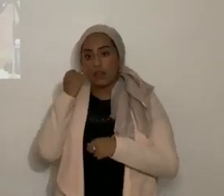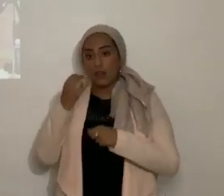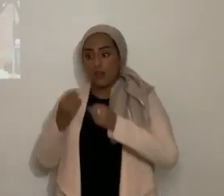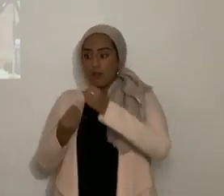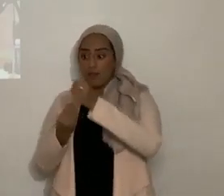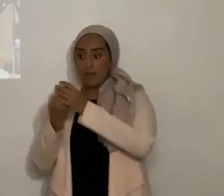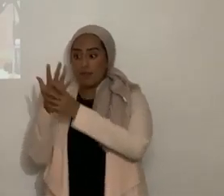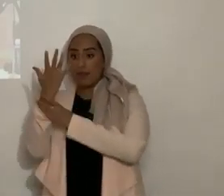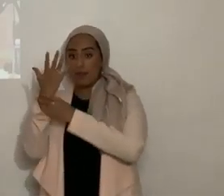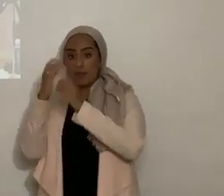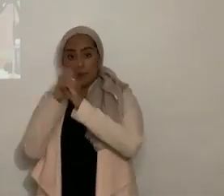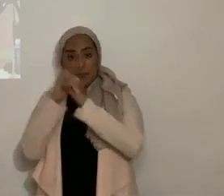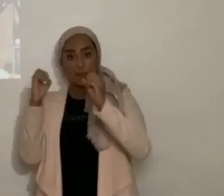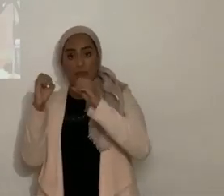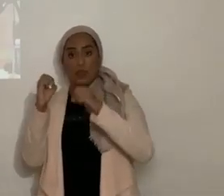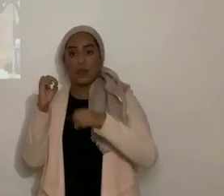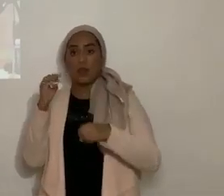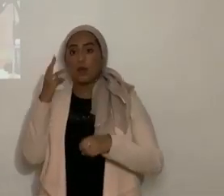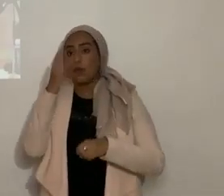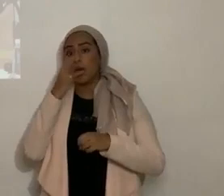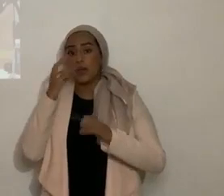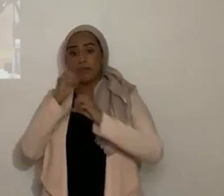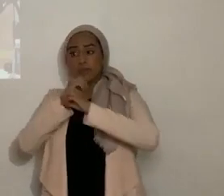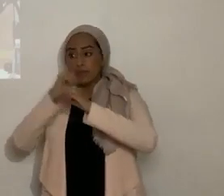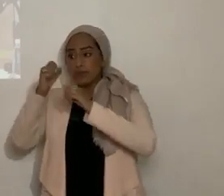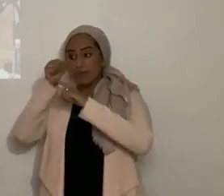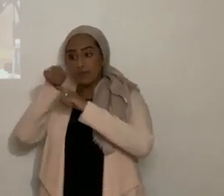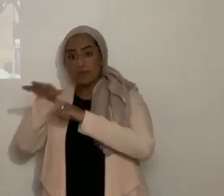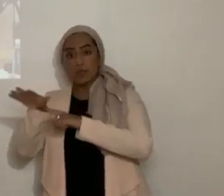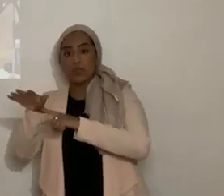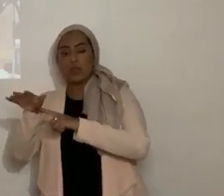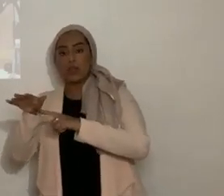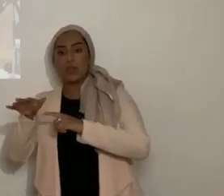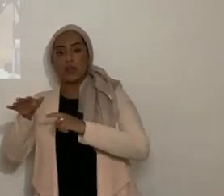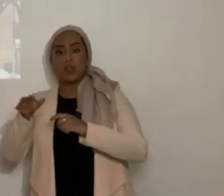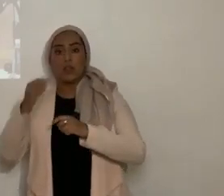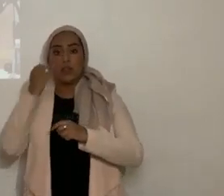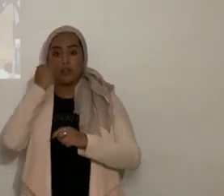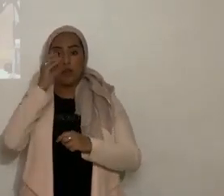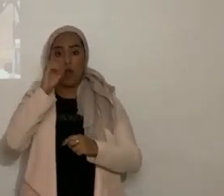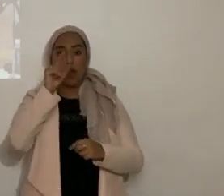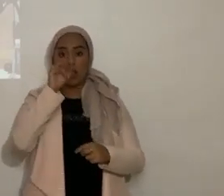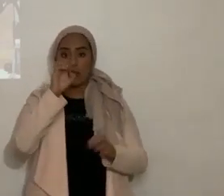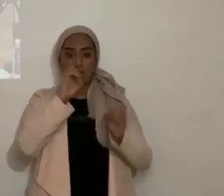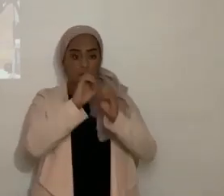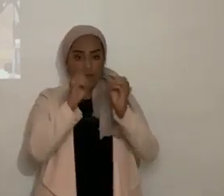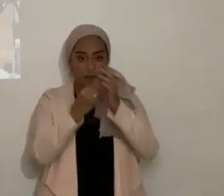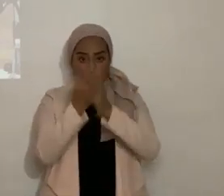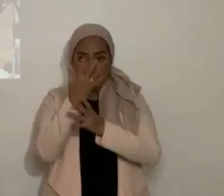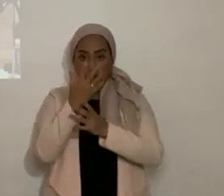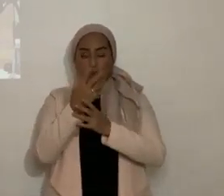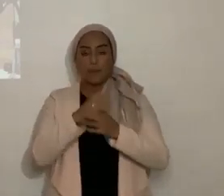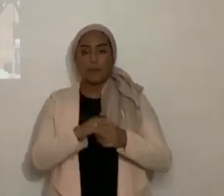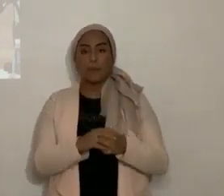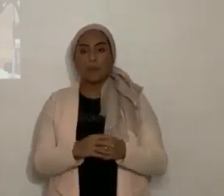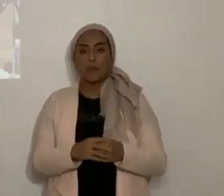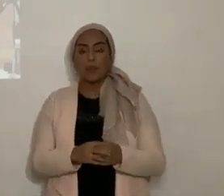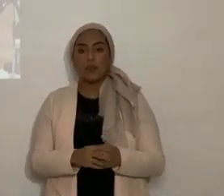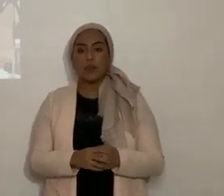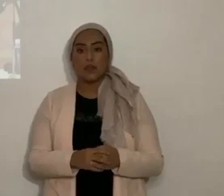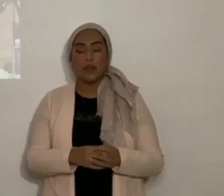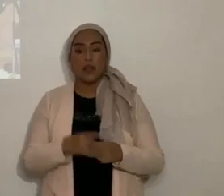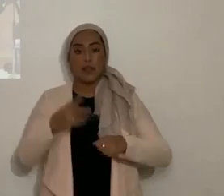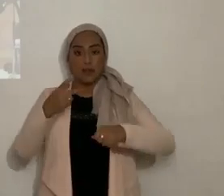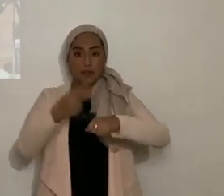florezca, ni en las vides haya frutos, aunque falte el producto del olivo, y los labrados no den mantenimiento, y